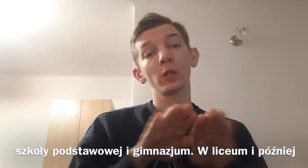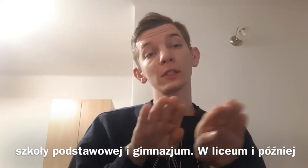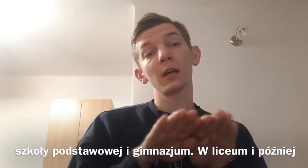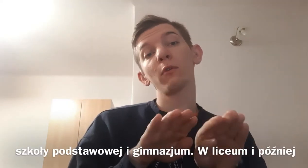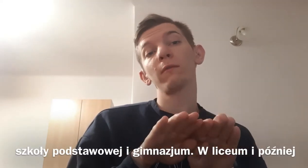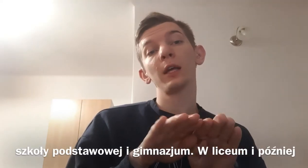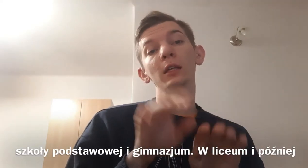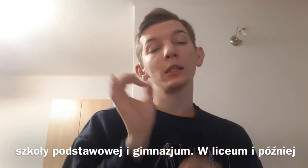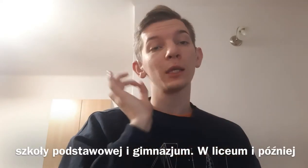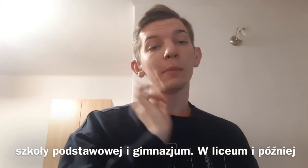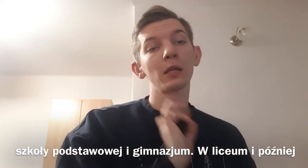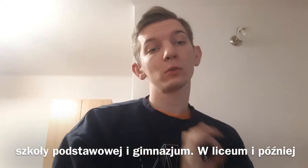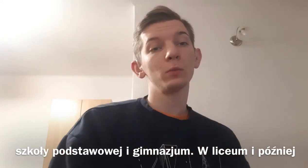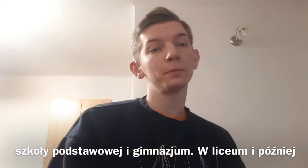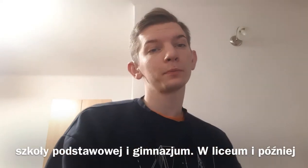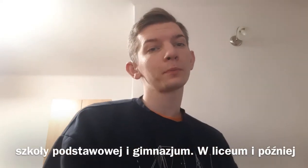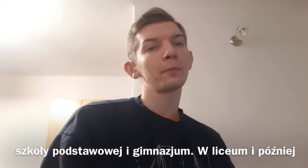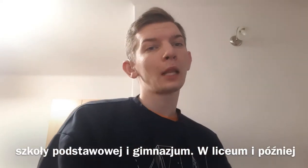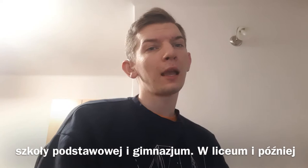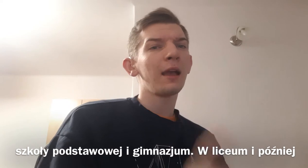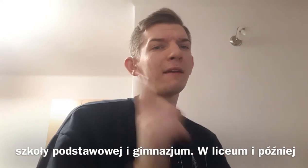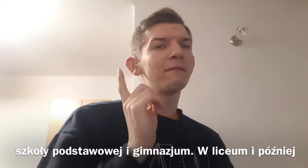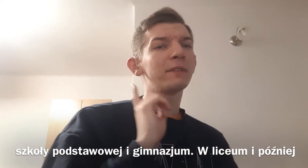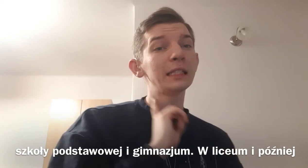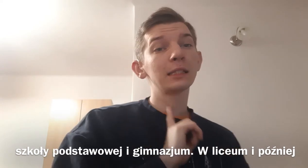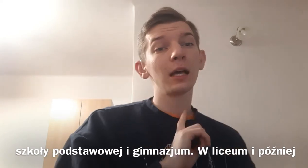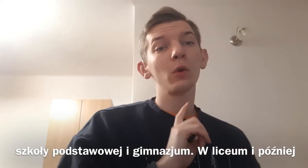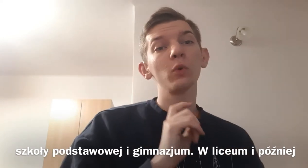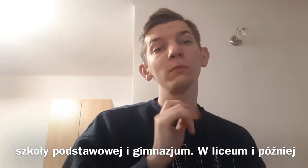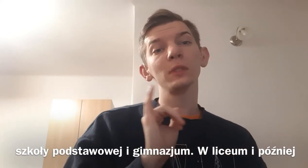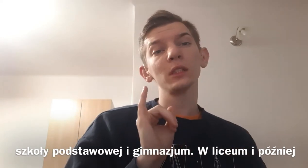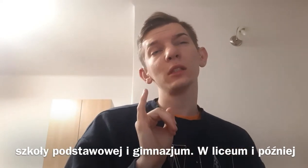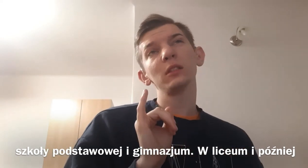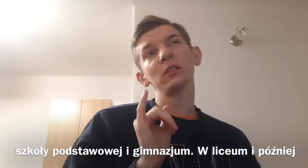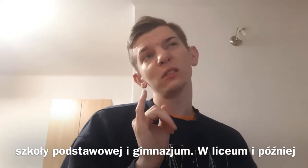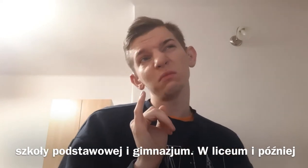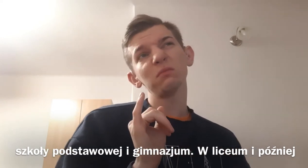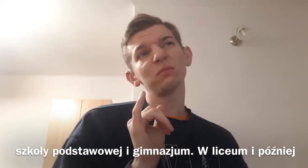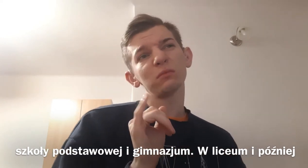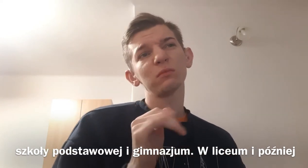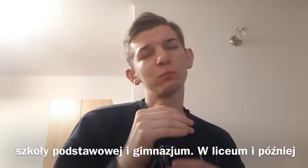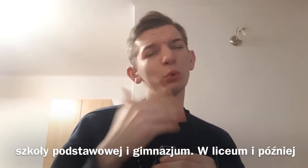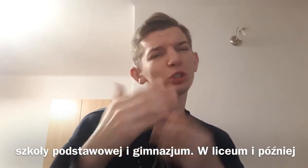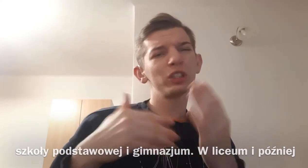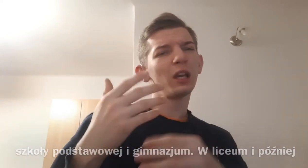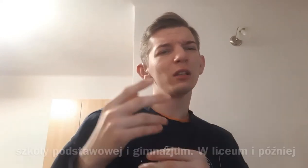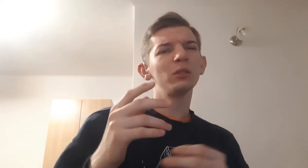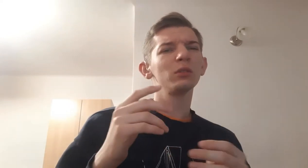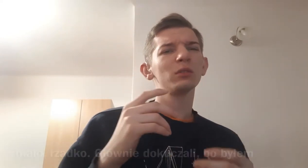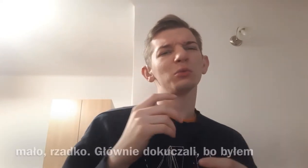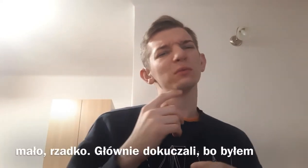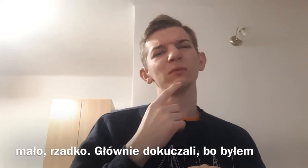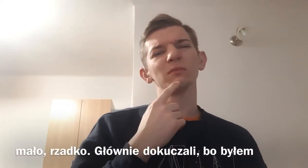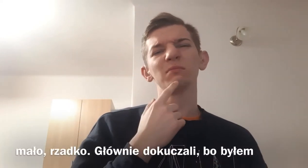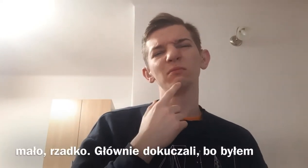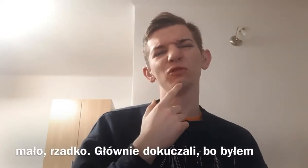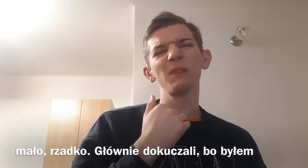podstawowej i gimnazjum. W liceum i Później